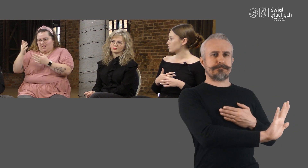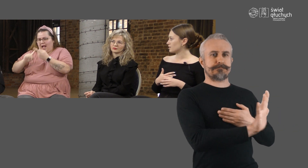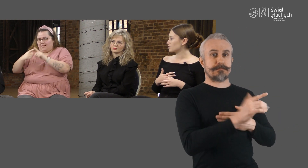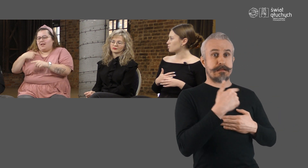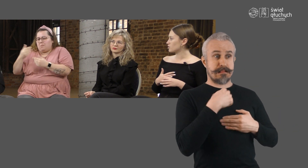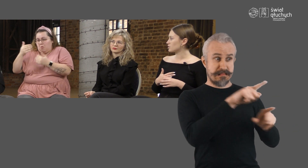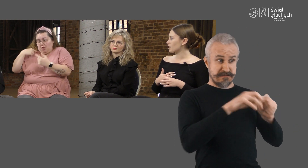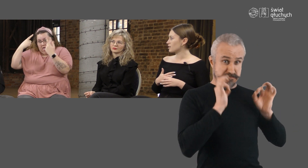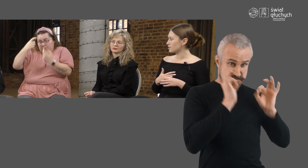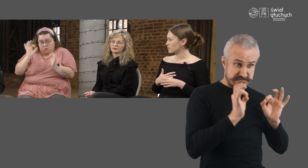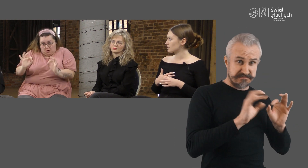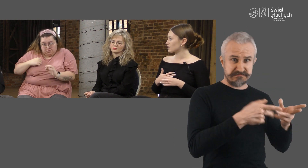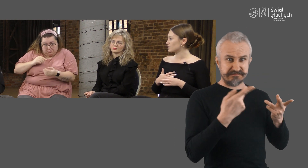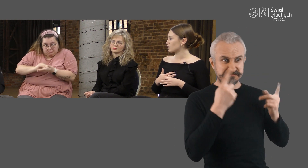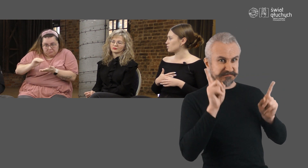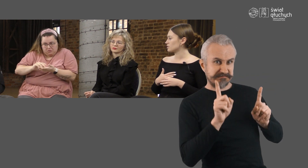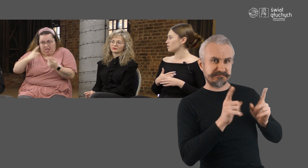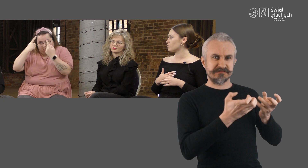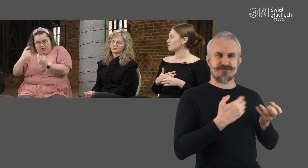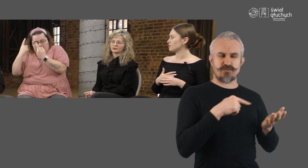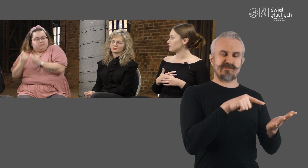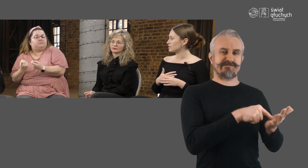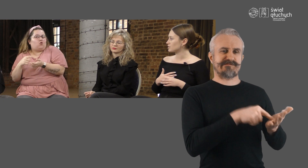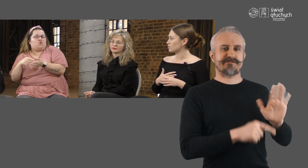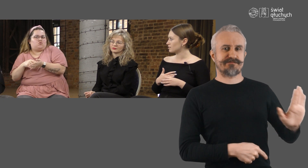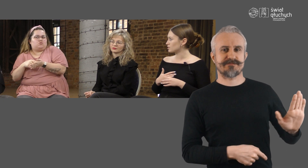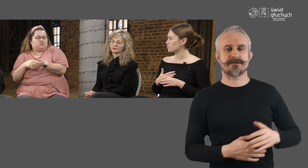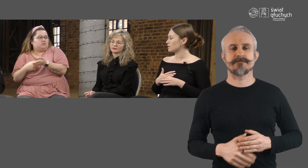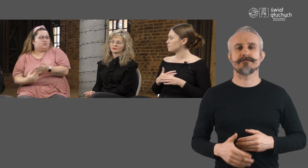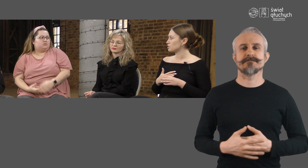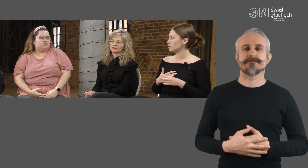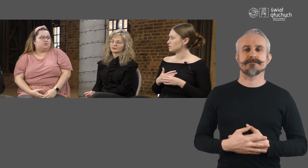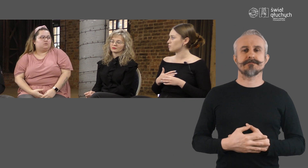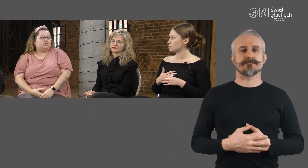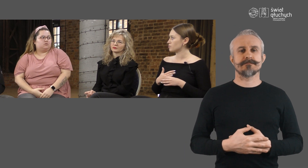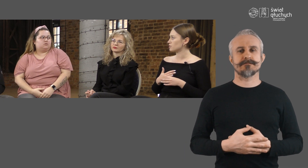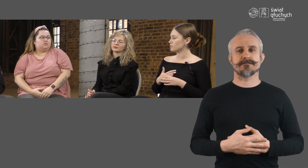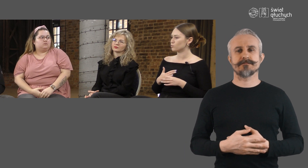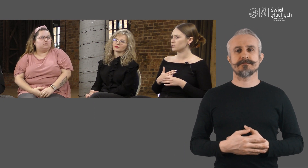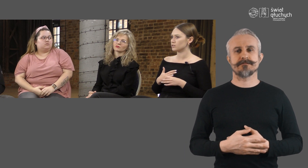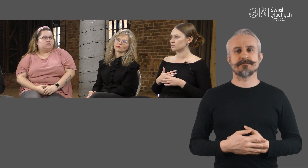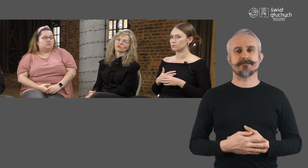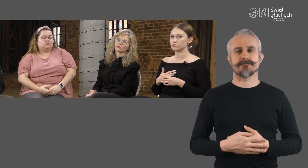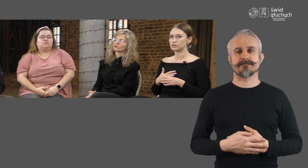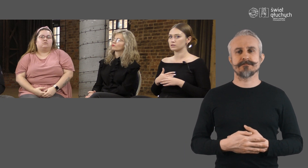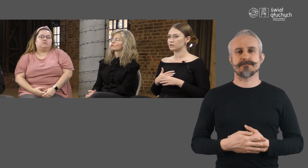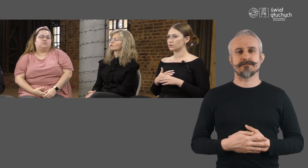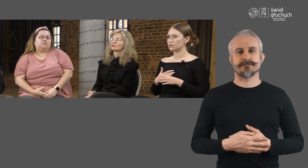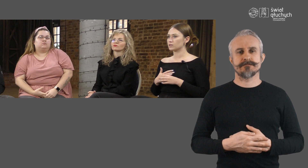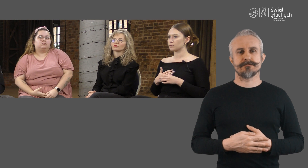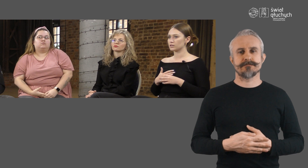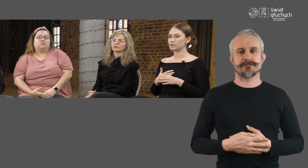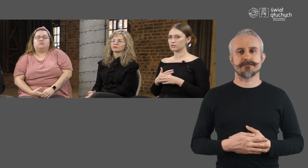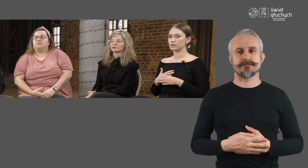No, język polska i gramatyka języka polskiego jest dla nas obca i możemy gdzieś tam popełniać w tym błędy, nie być pewni.